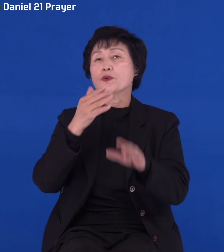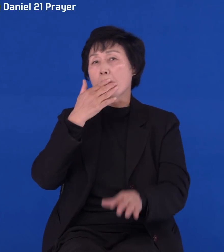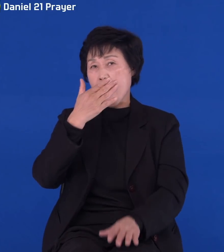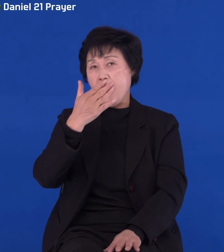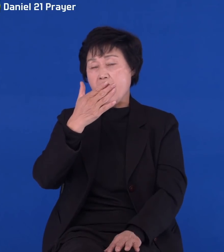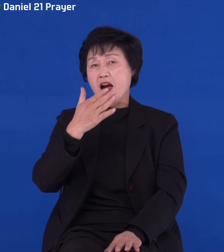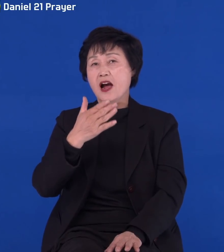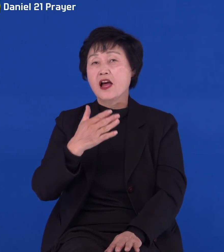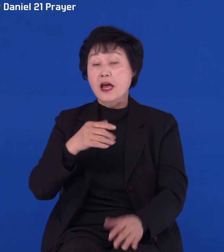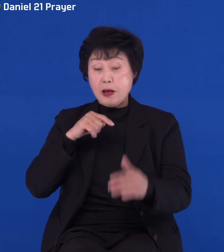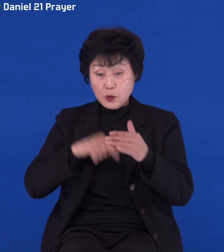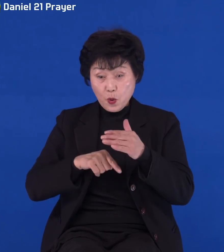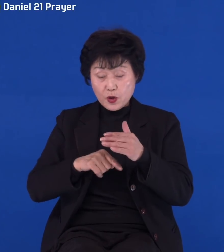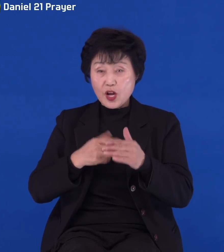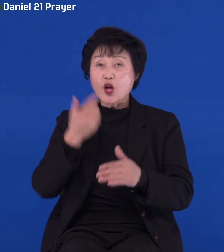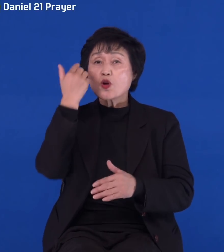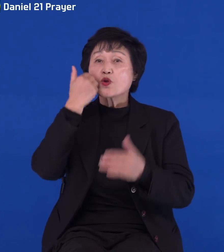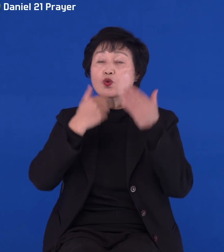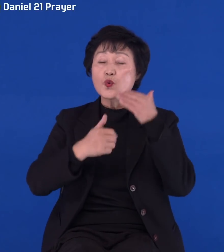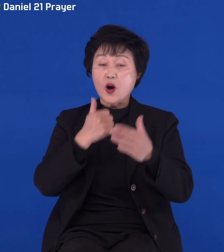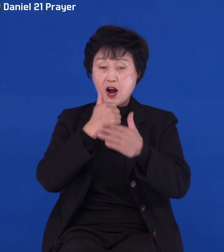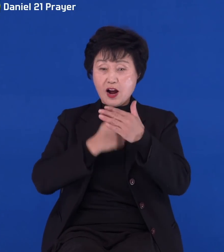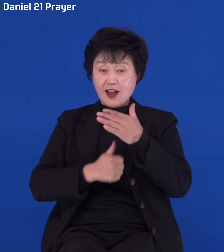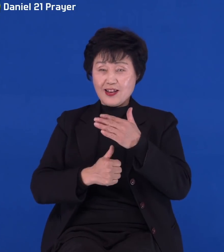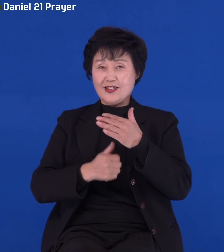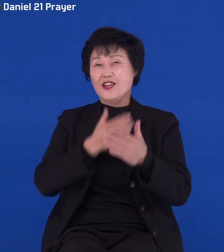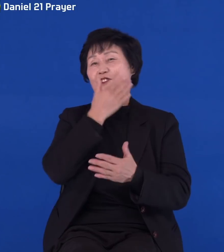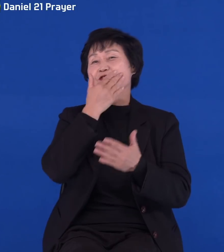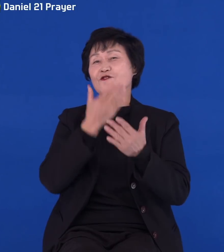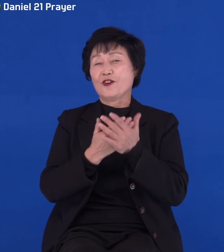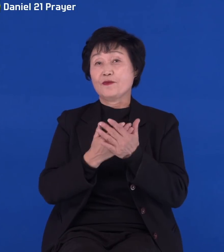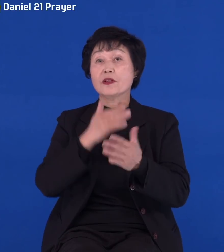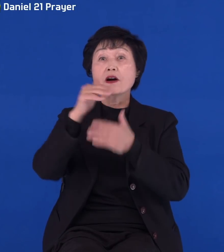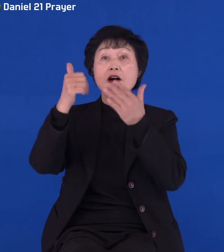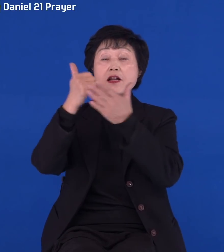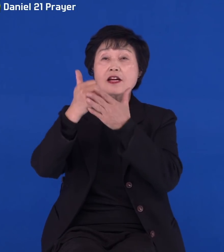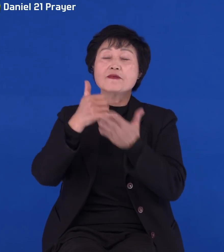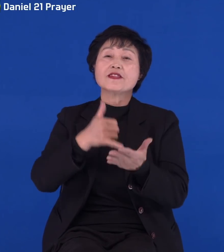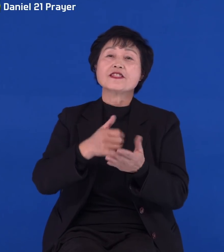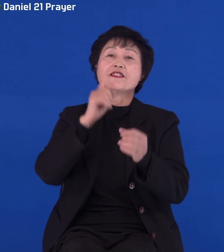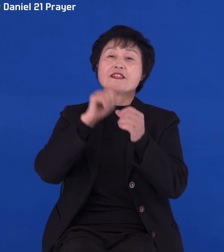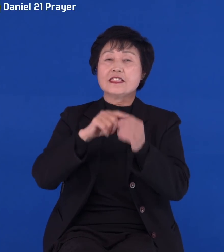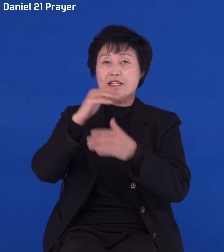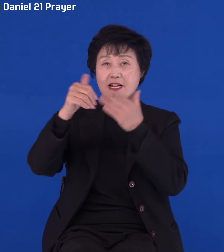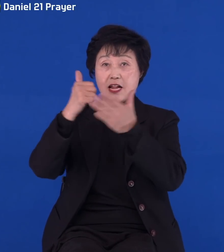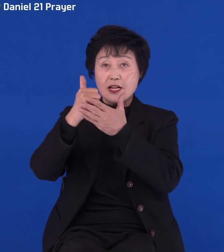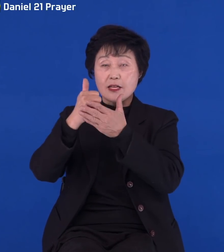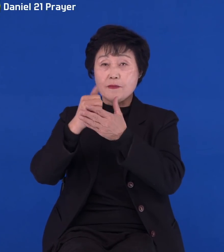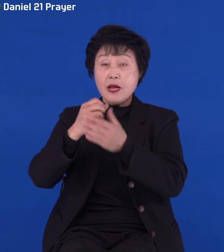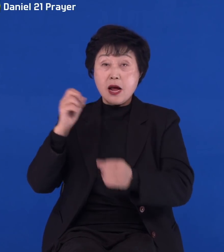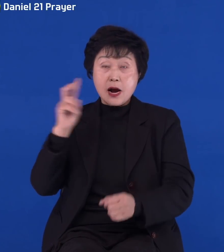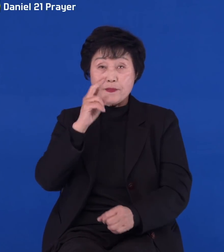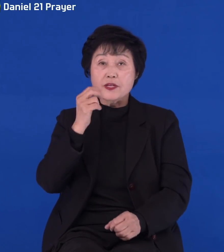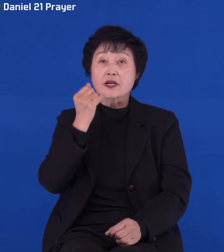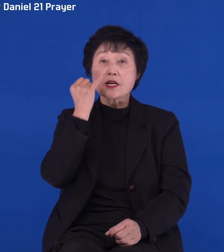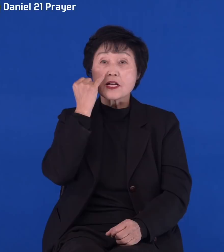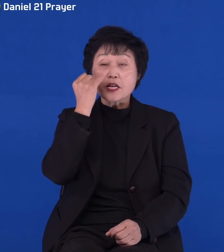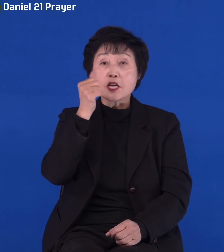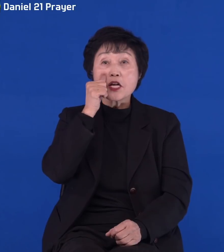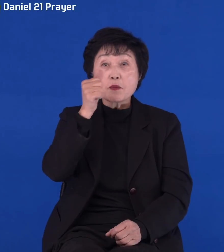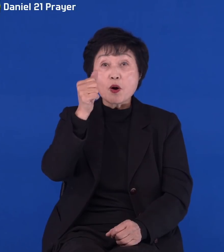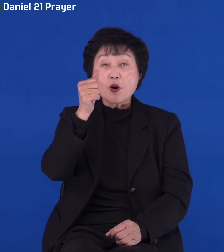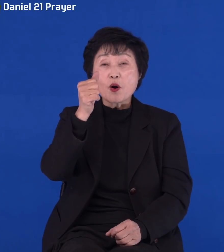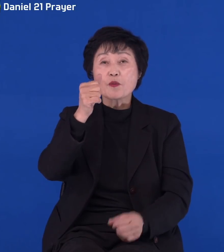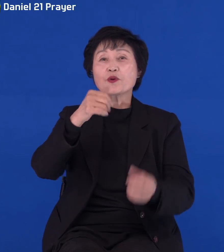중요하다는 것이죠. 근데 우리 하나님 정말 인격적이십니다. 우리 하나님이 한 달 뒤에 갑자기 저희 이모부를 파송해 주십니다. 저희 이모부가